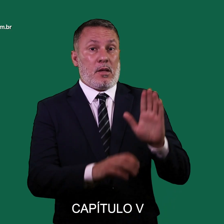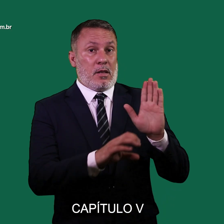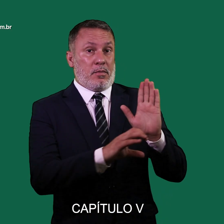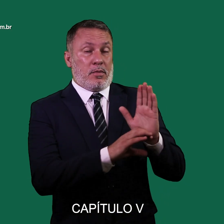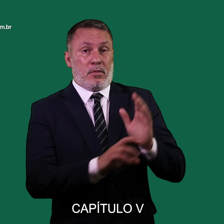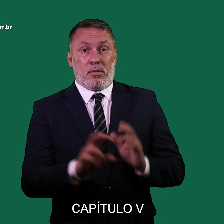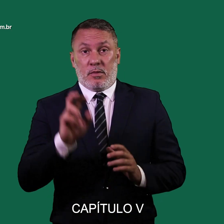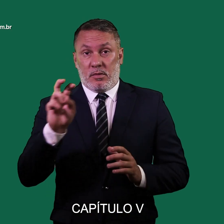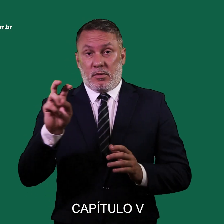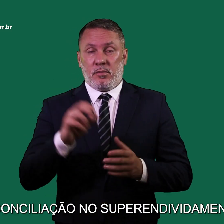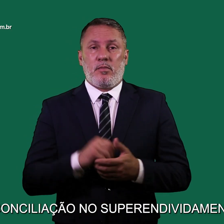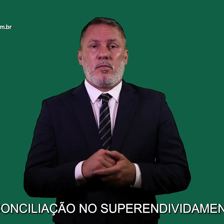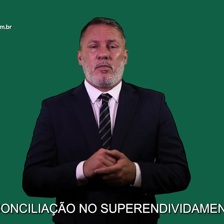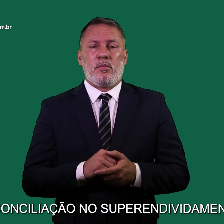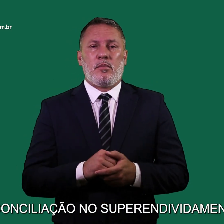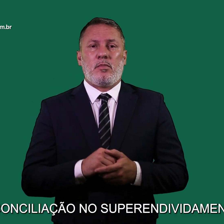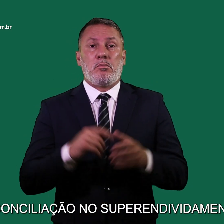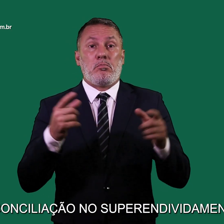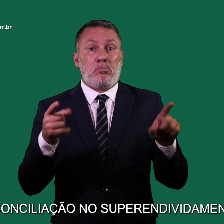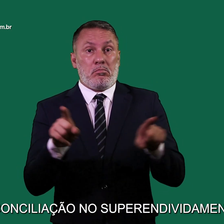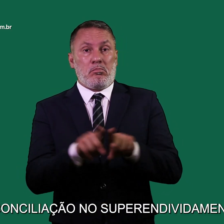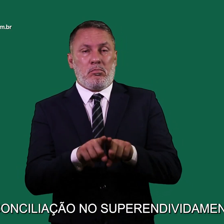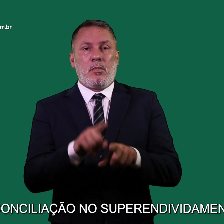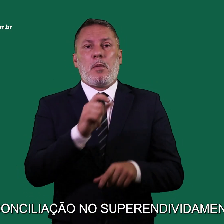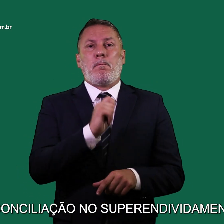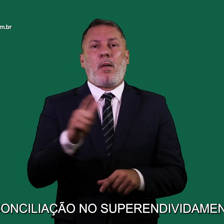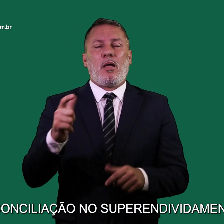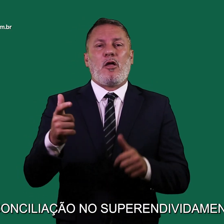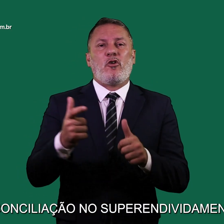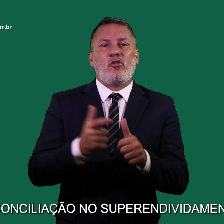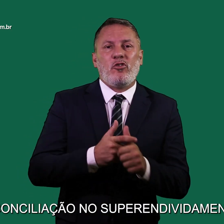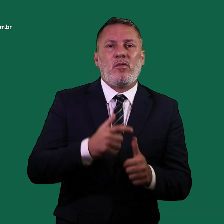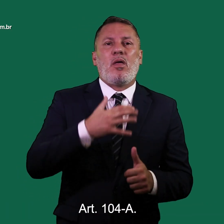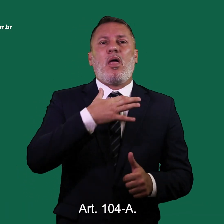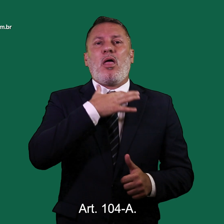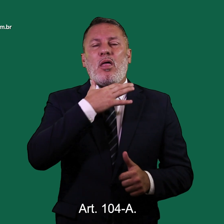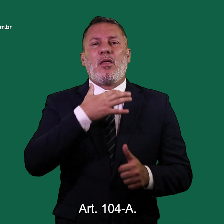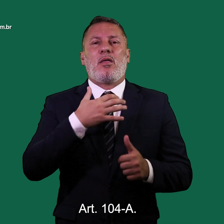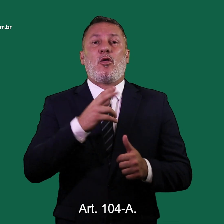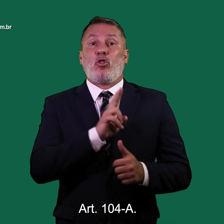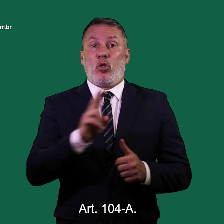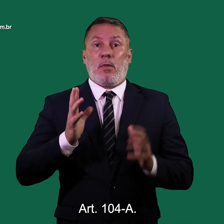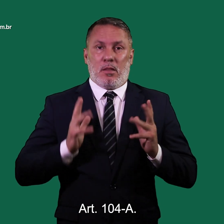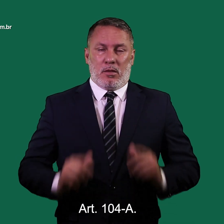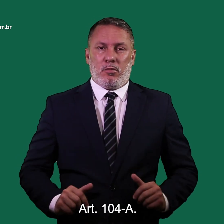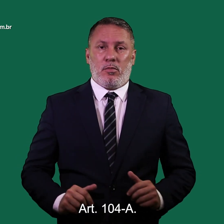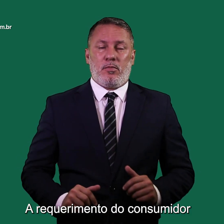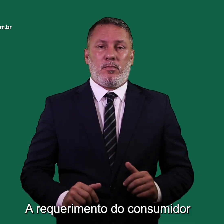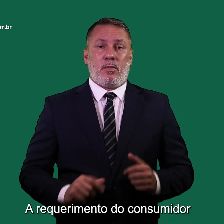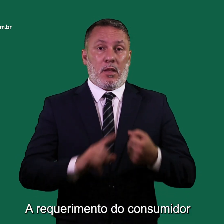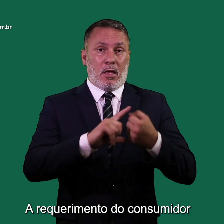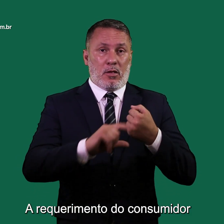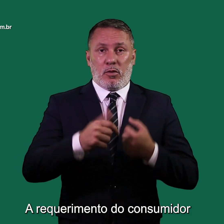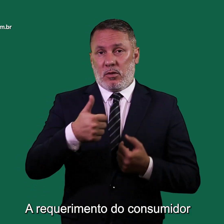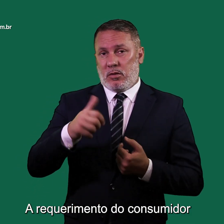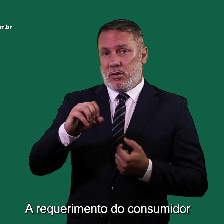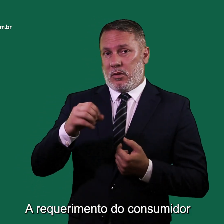Capítulo 5 da conciliação no superendividamento. Artigo 104-A. A requerimento do